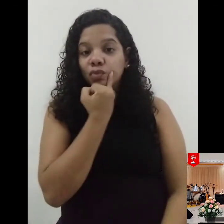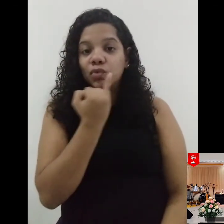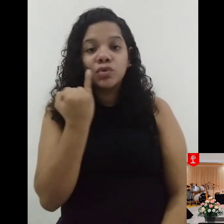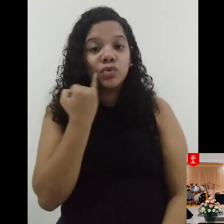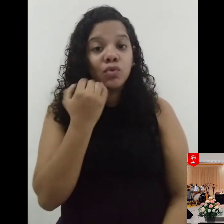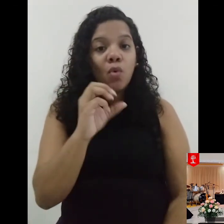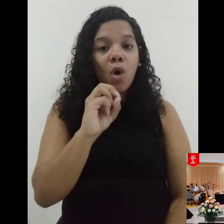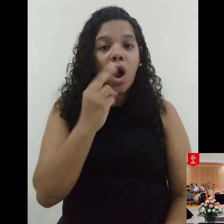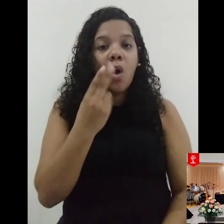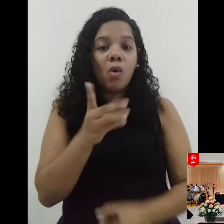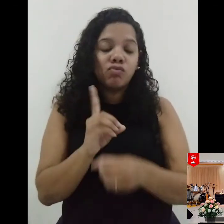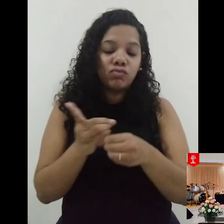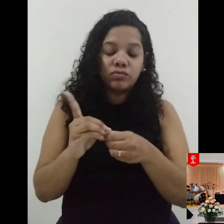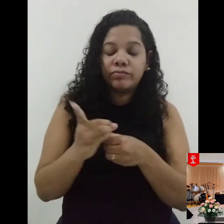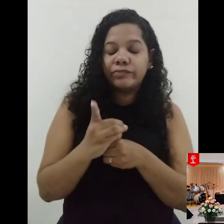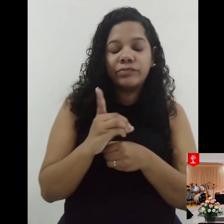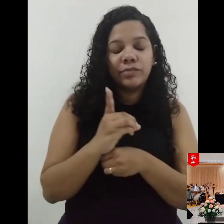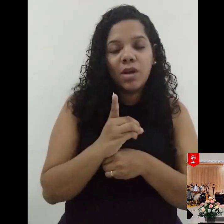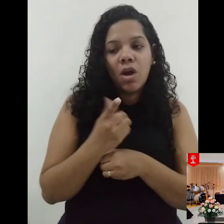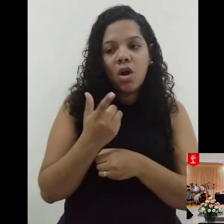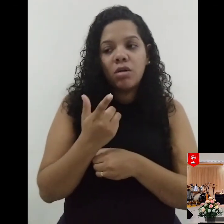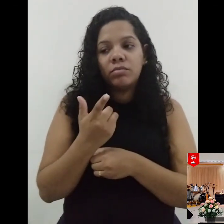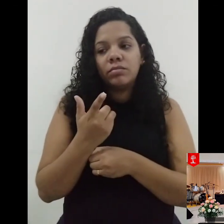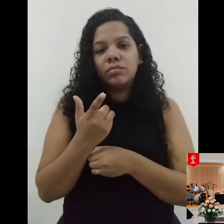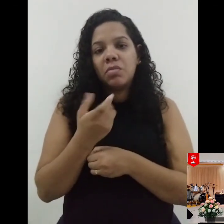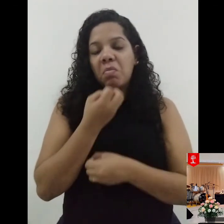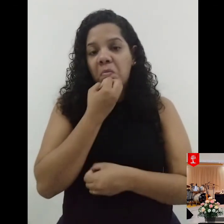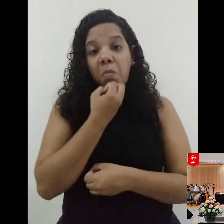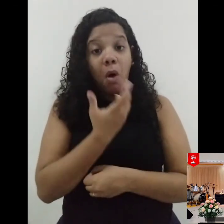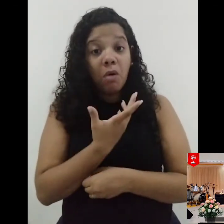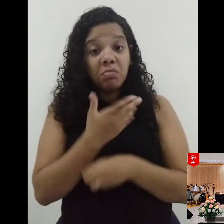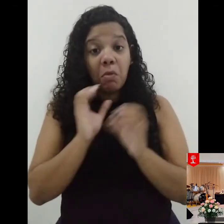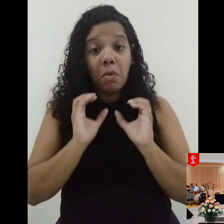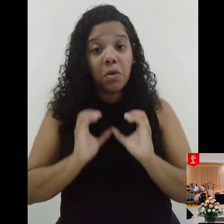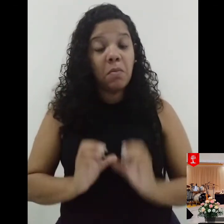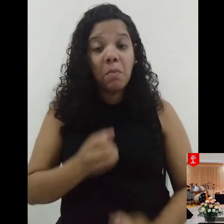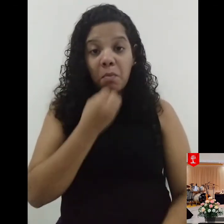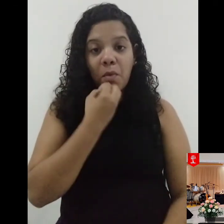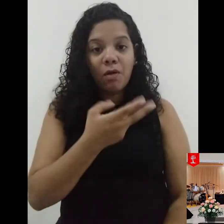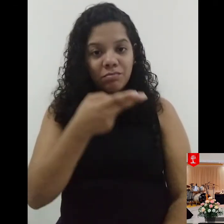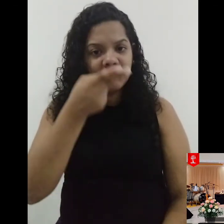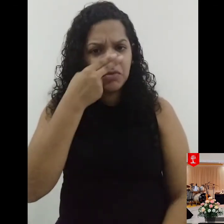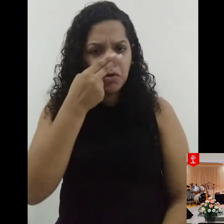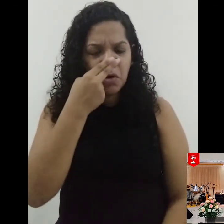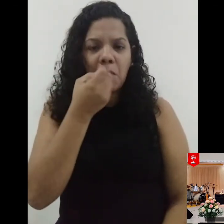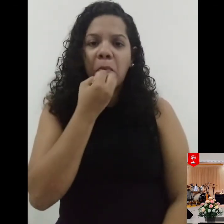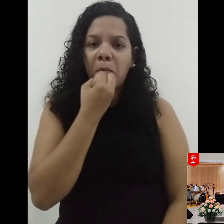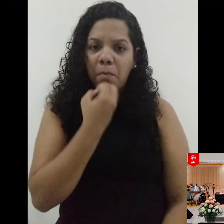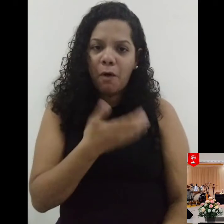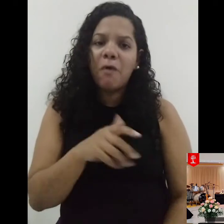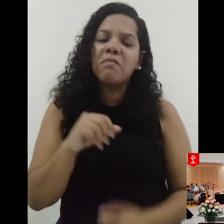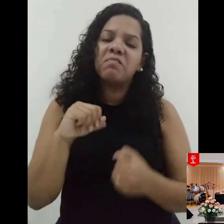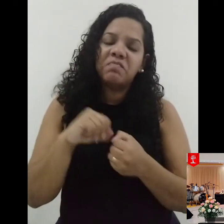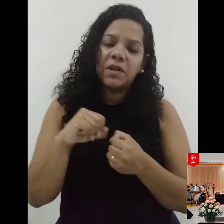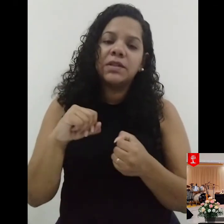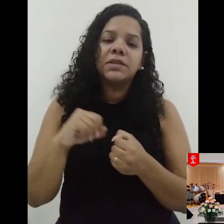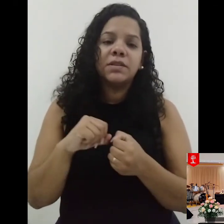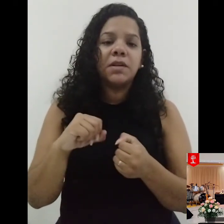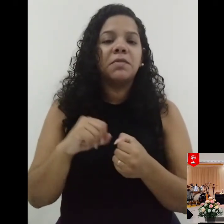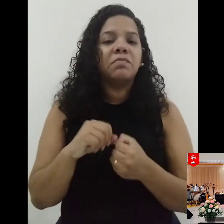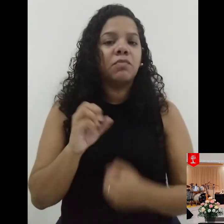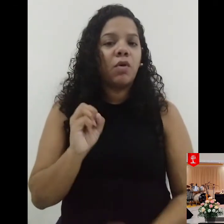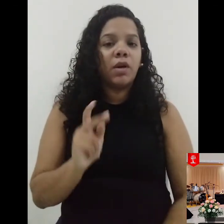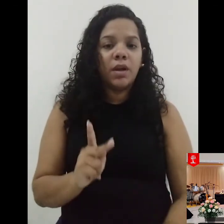orgulho nessas suas ações. É sempre bom considerarmos o que está por trás das